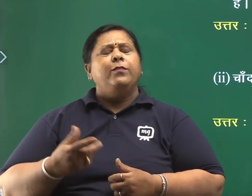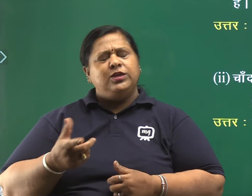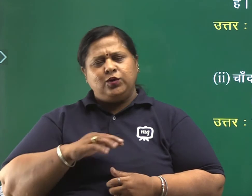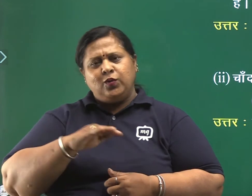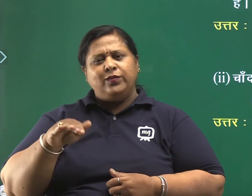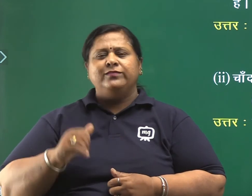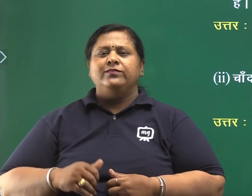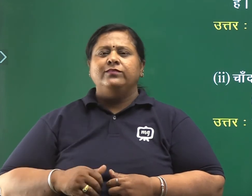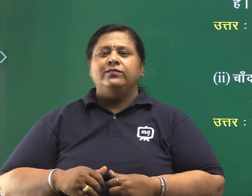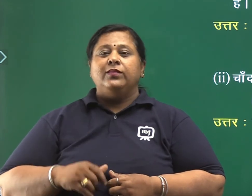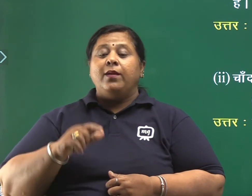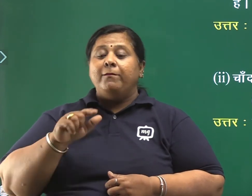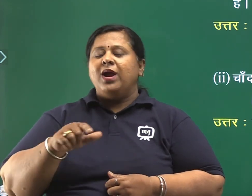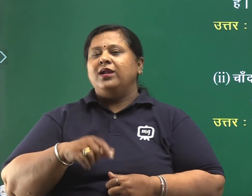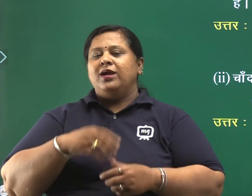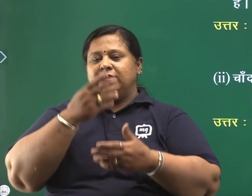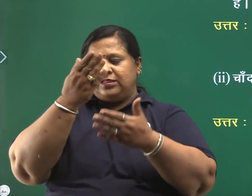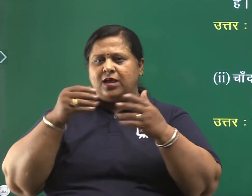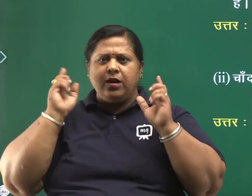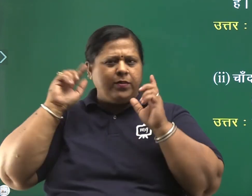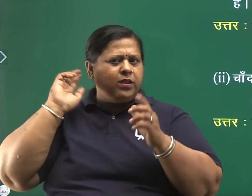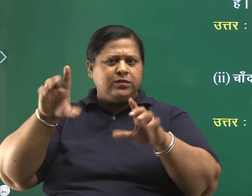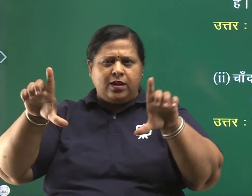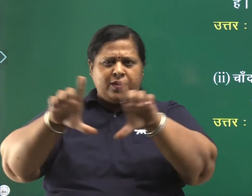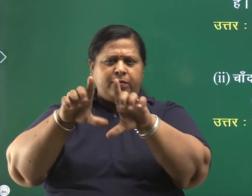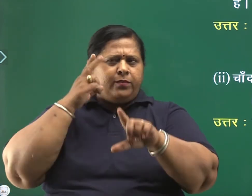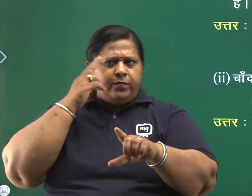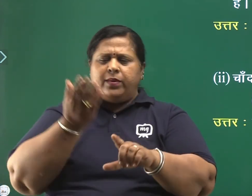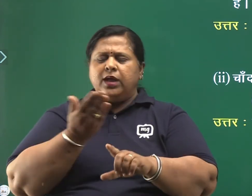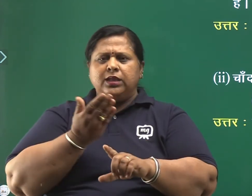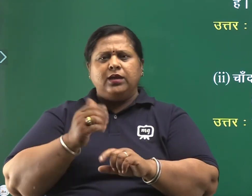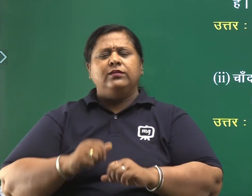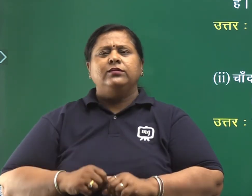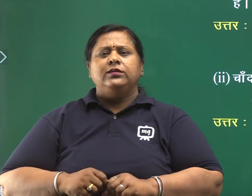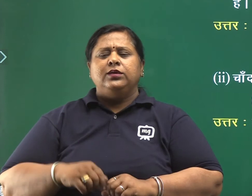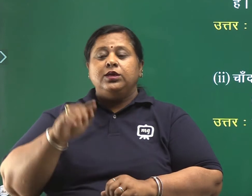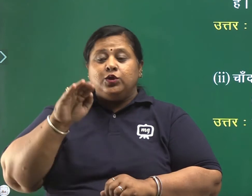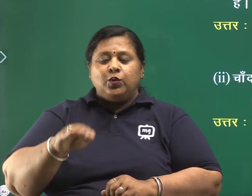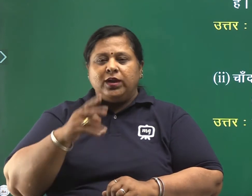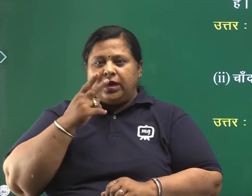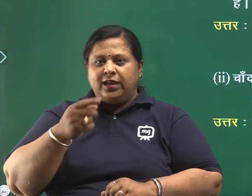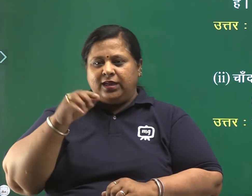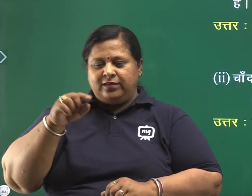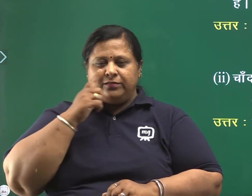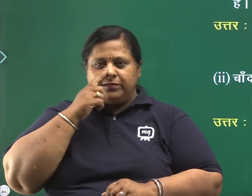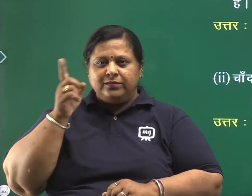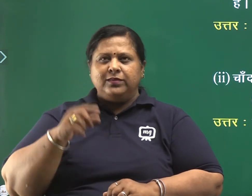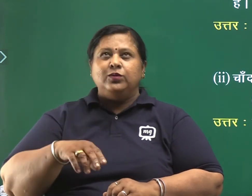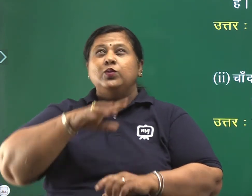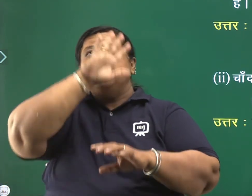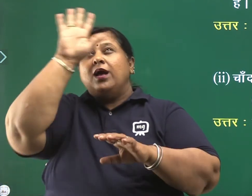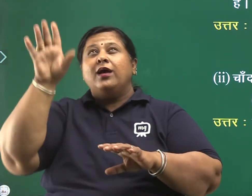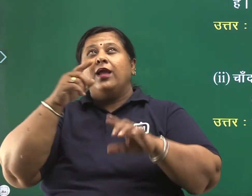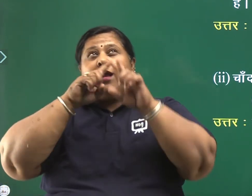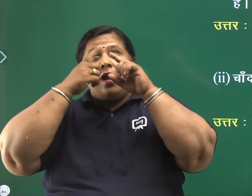बच्चों, पाठ का सार में हमने पढ़ा था कि छोटी लड़की सारे आकाश